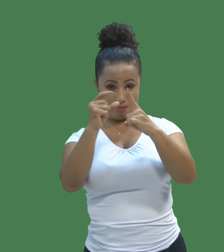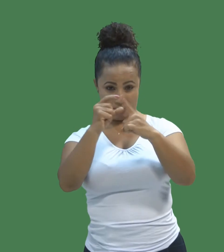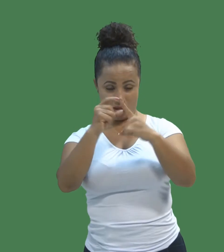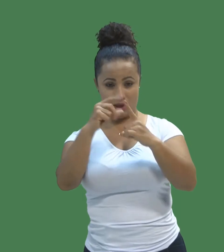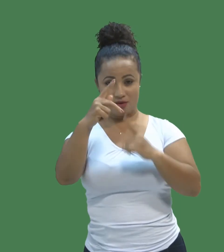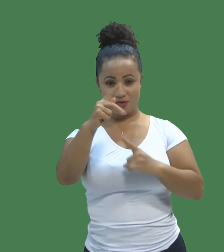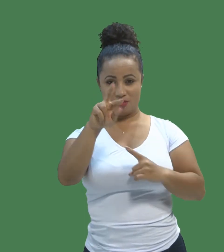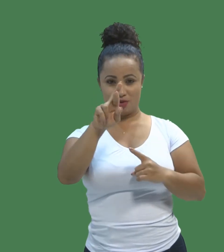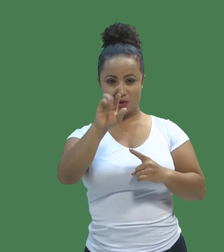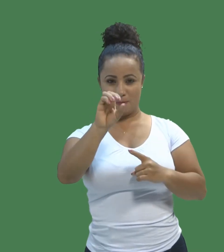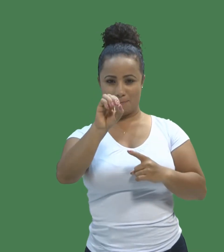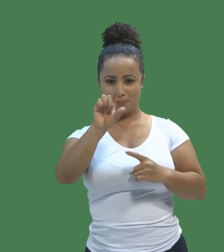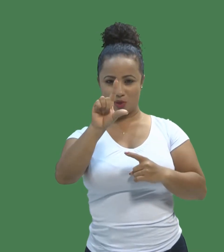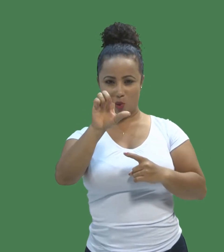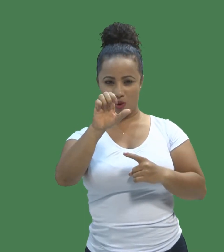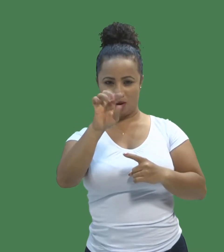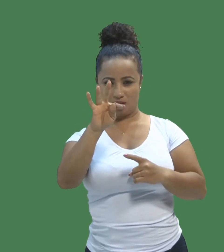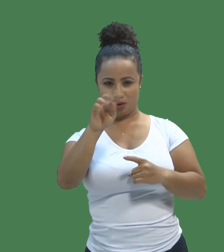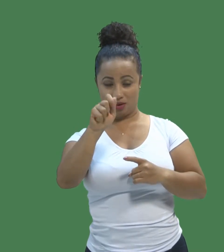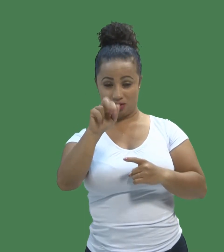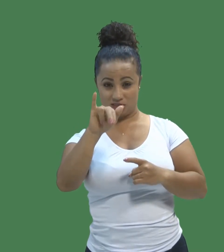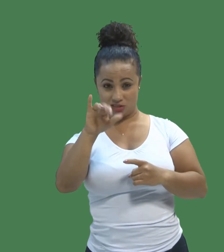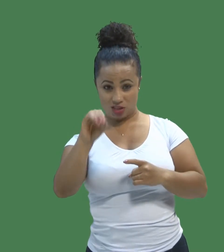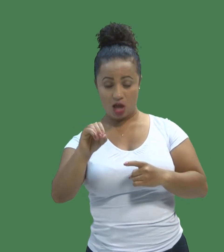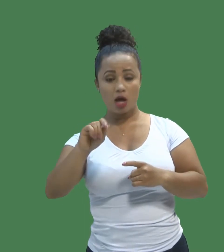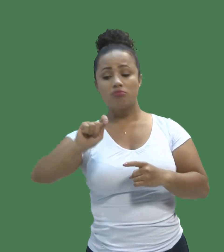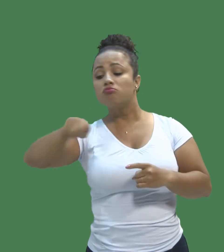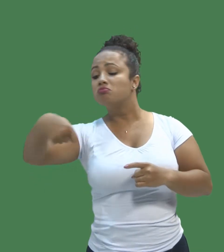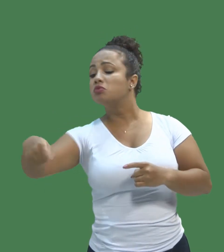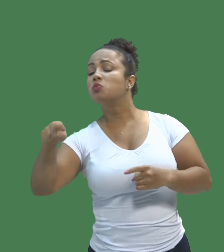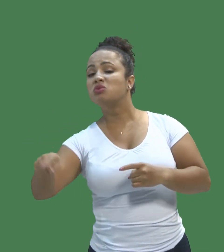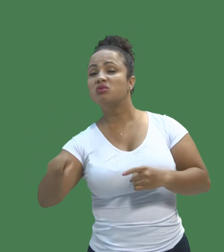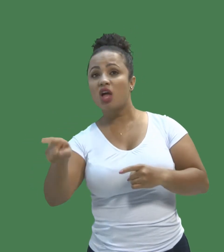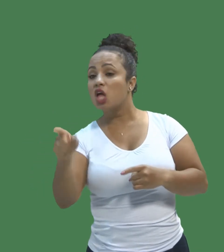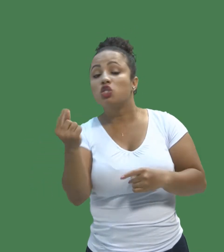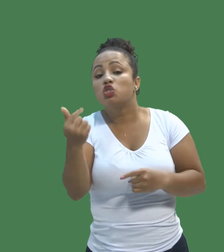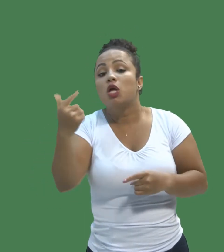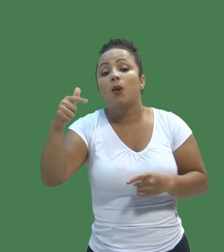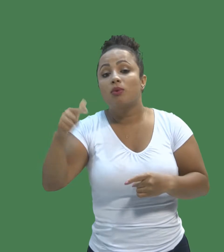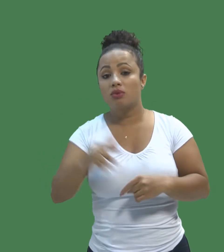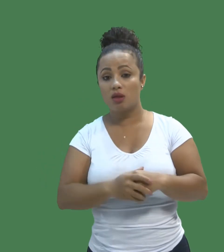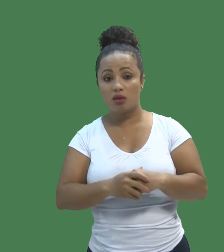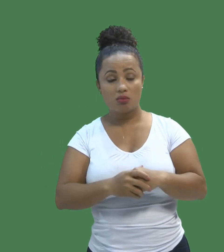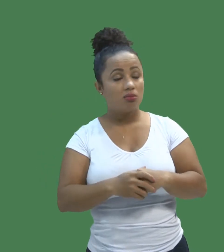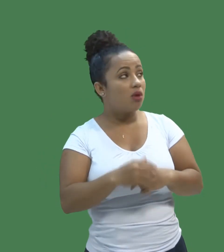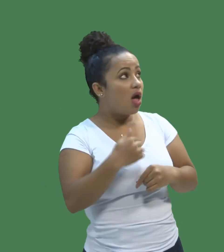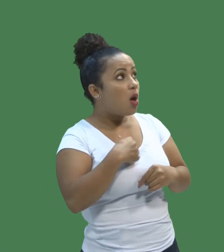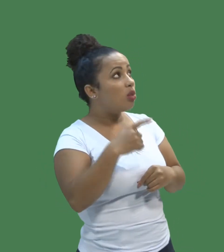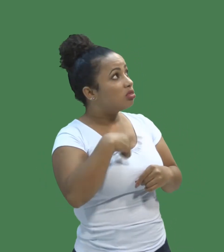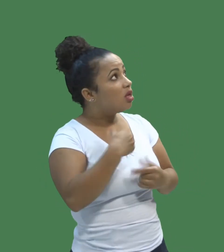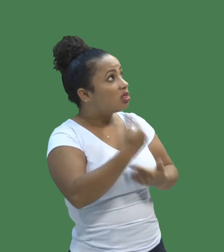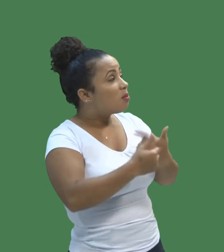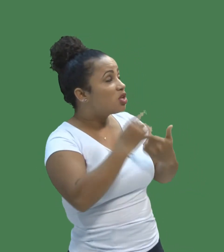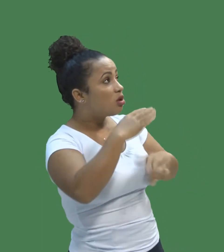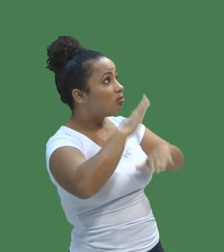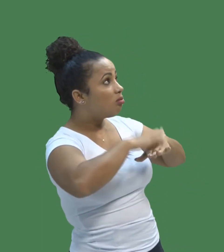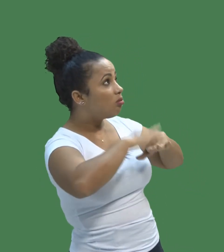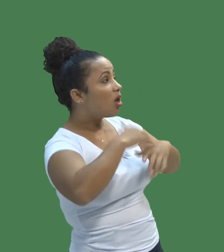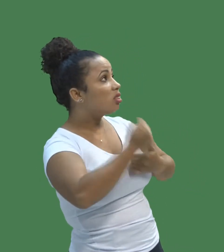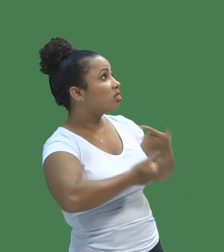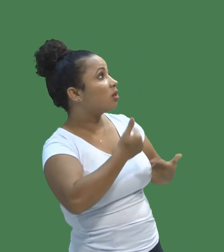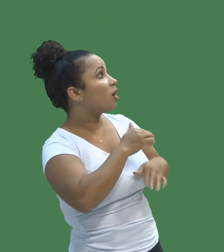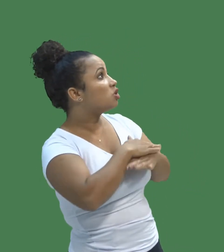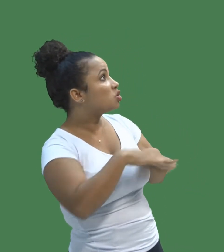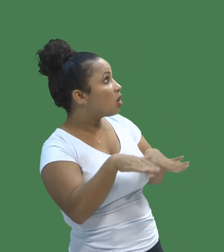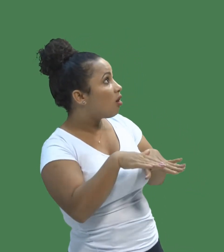proletário é usado por Karl Marx para designar os despossuídos, que só têm como capital sua mão de